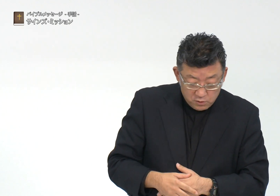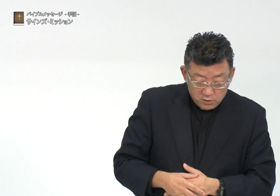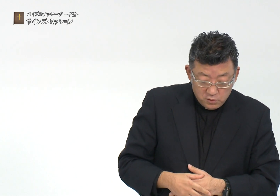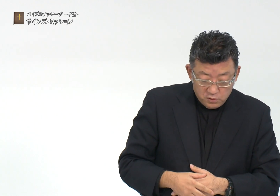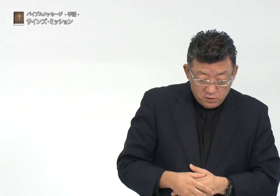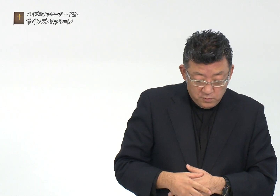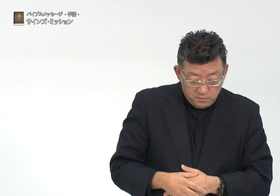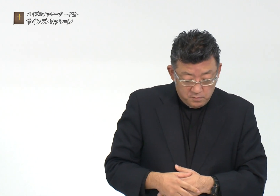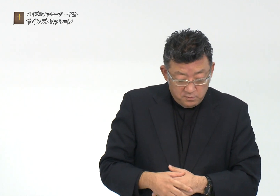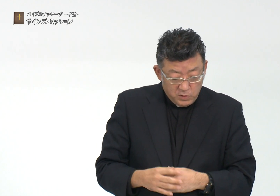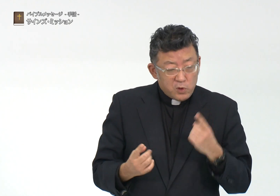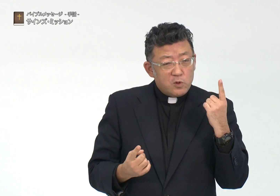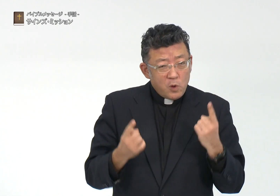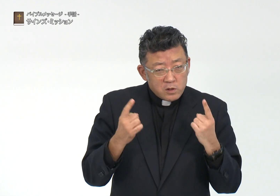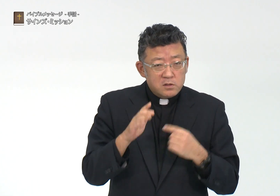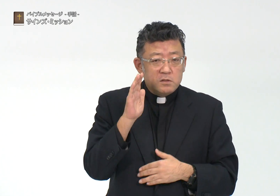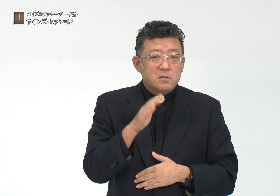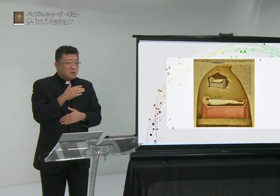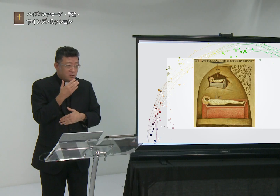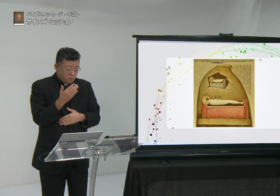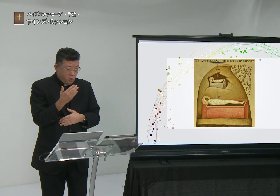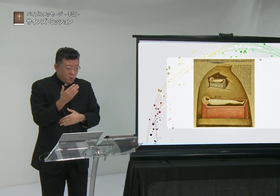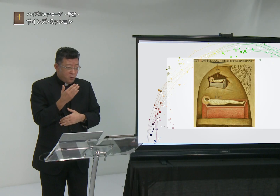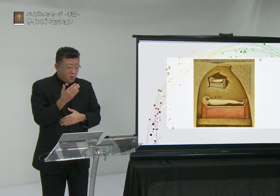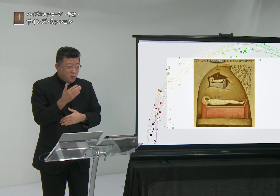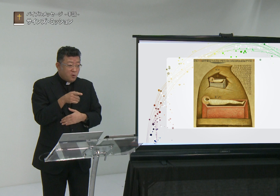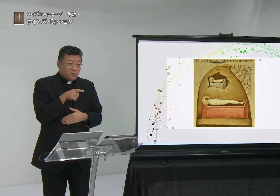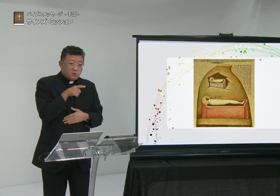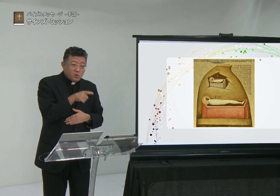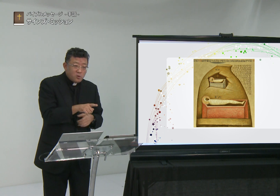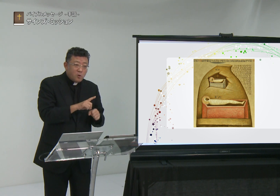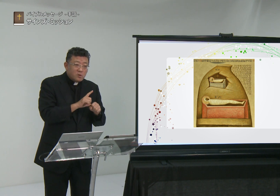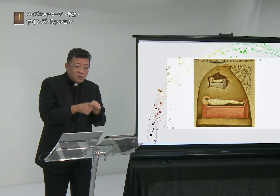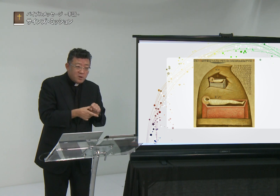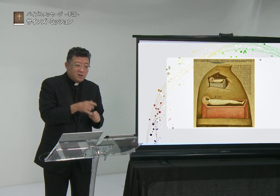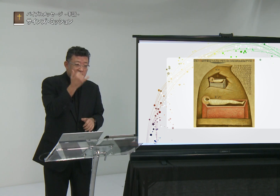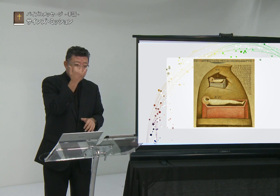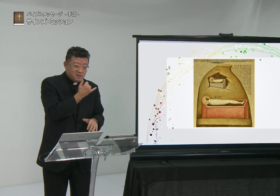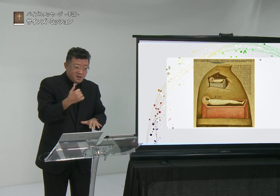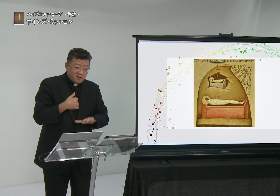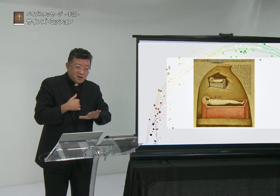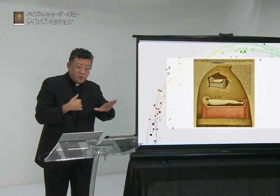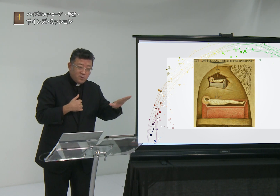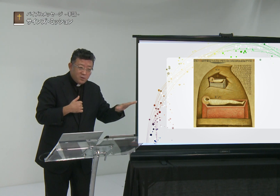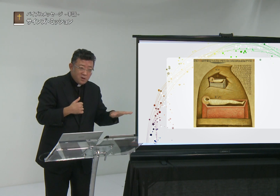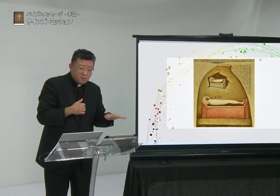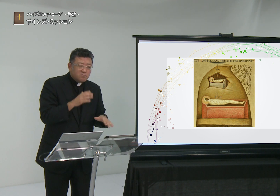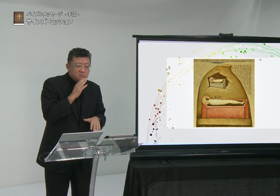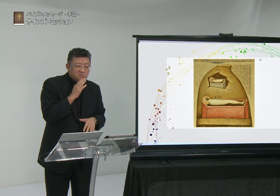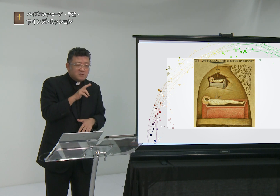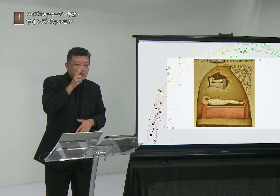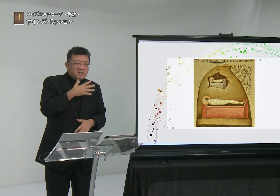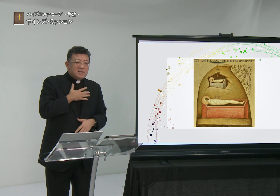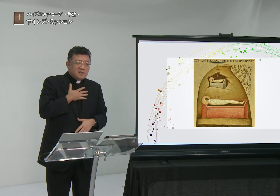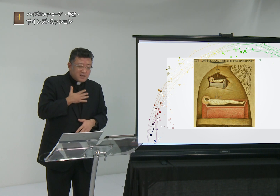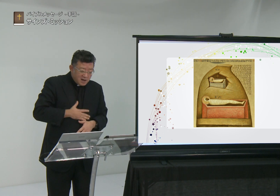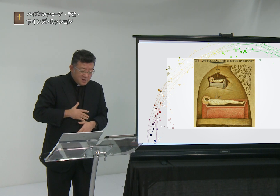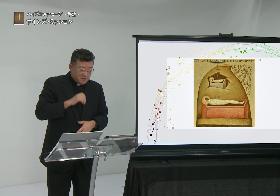ないかと考えることができますどちらにしても2年には